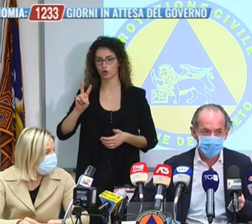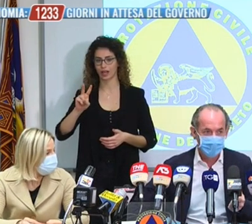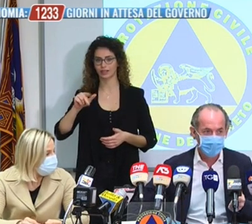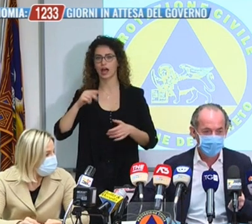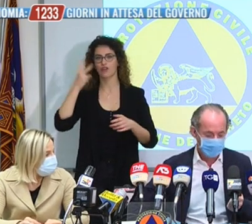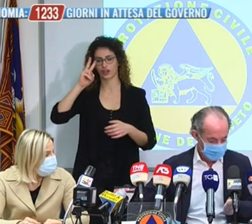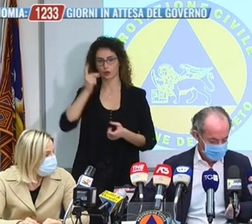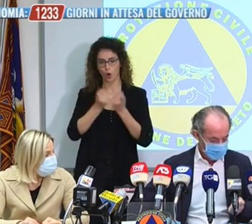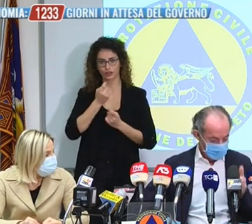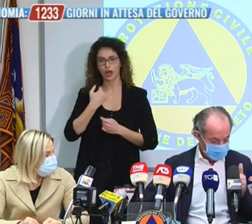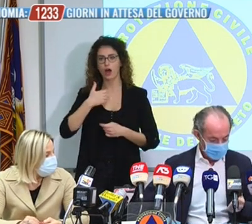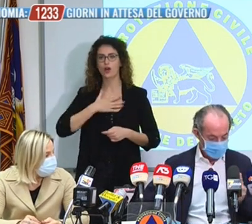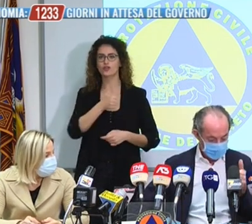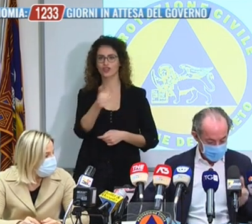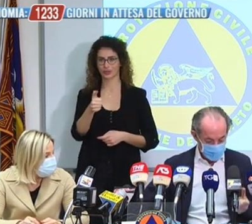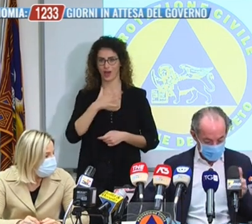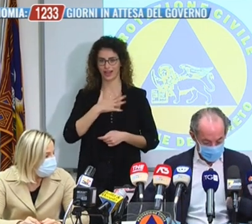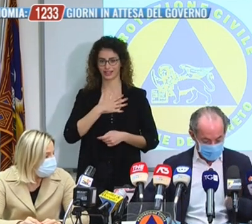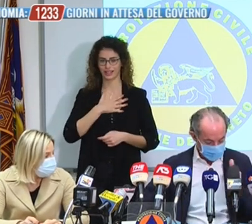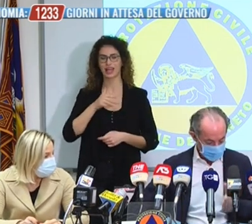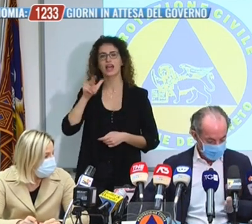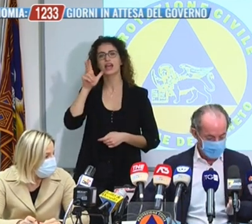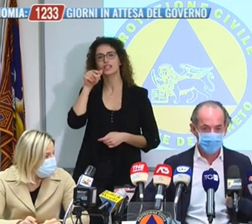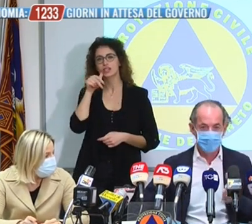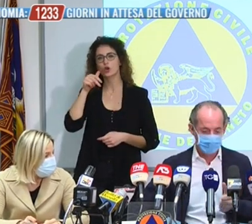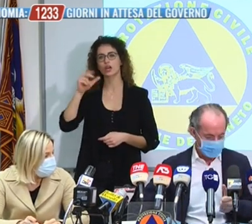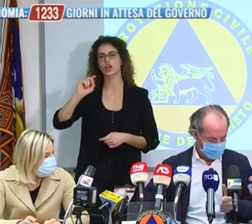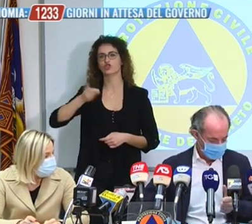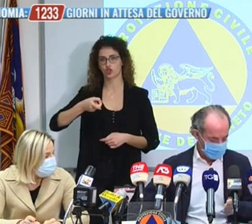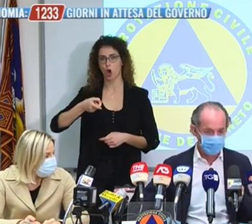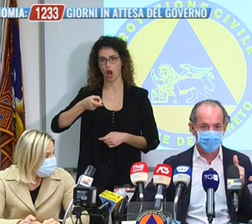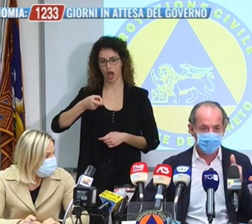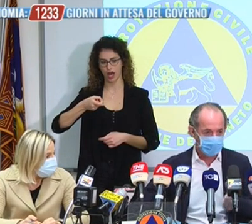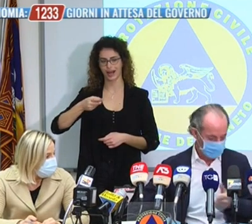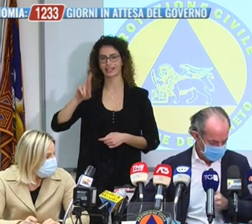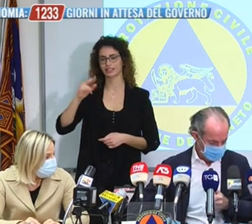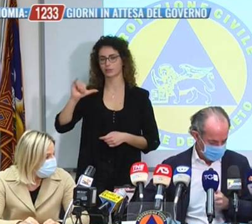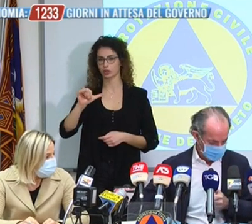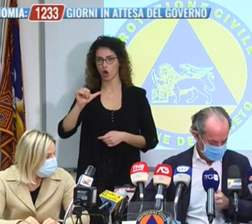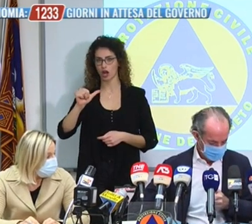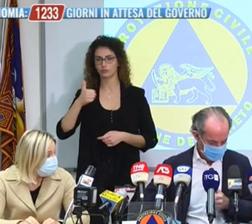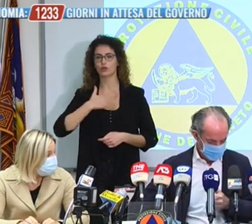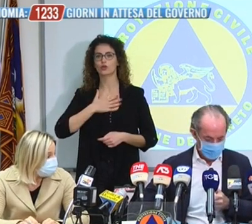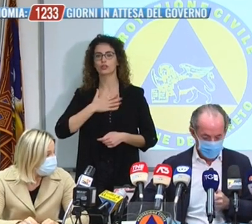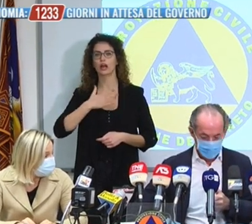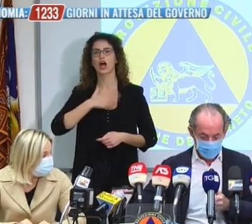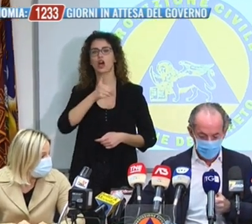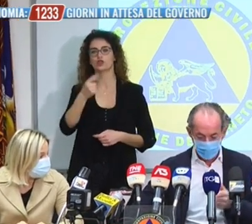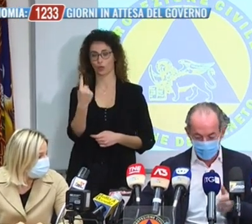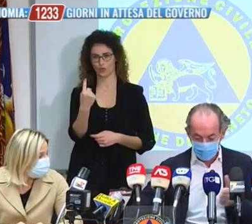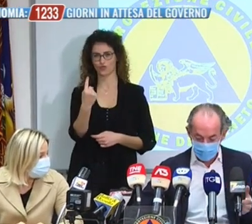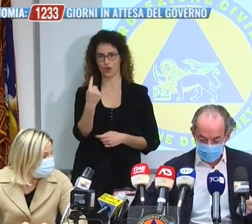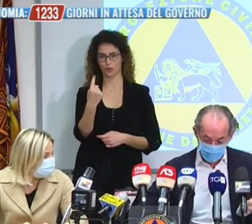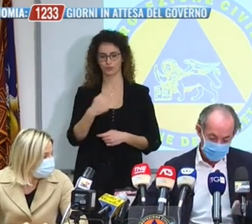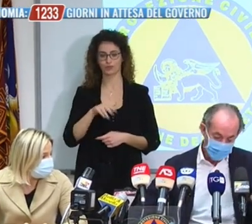100 anni oggi, la signora Gigliola Rita Spagnol di Colbertaldo, e fa 101 anni, e